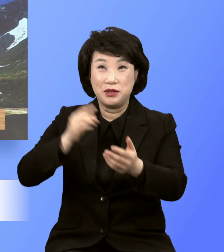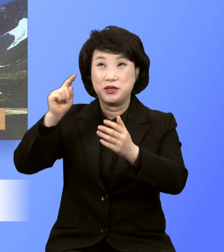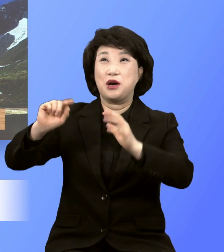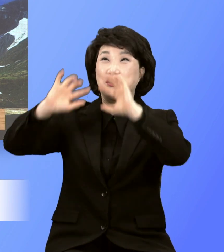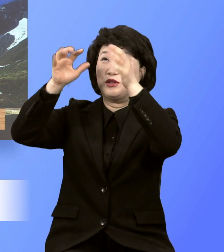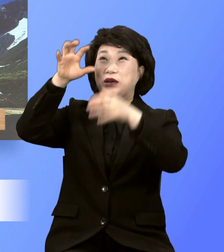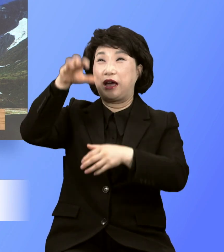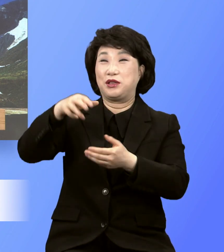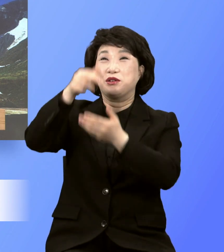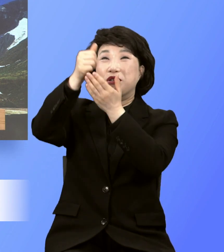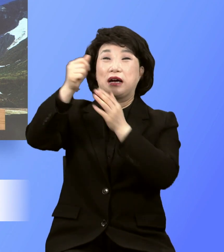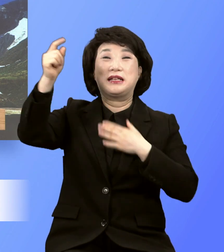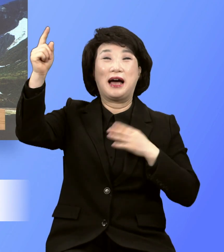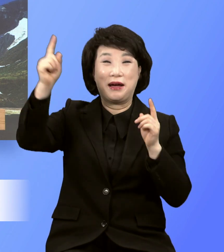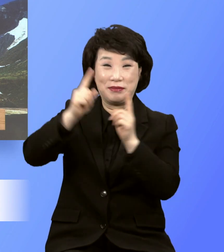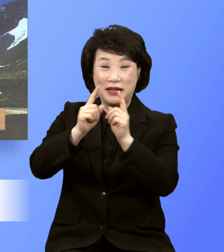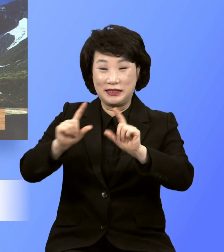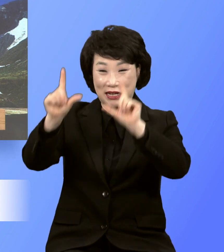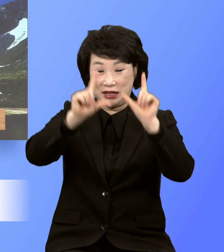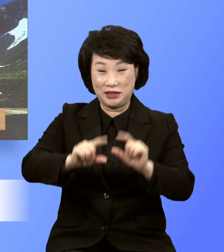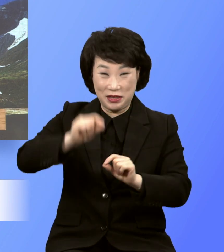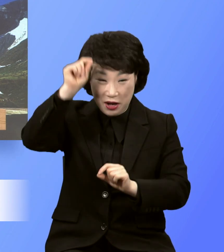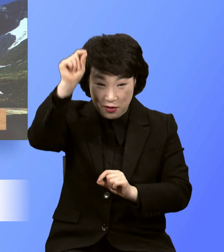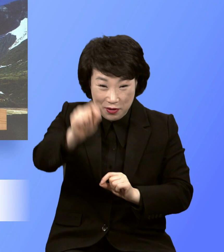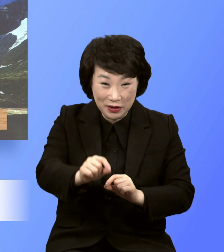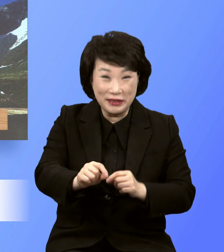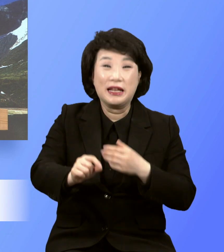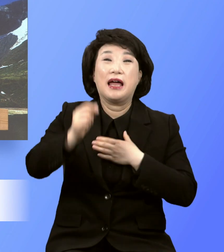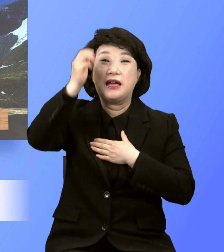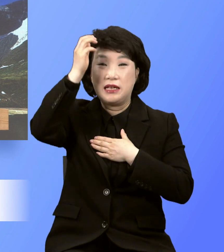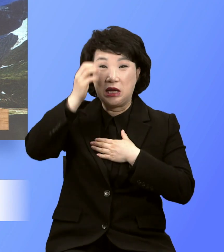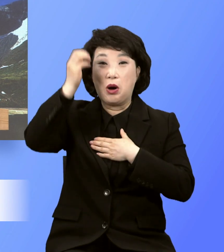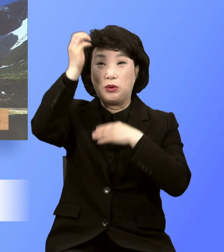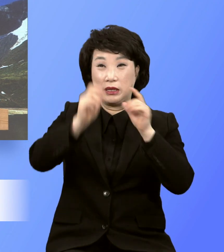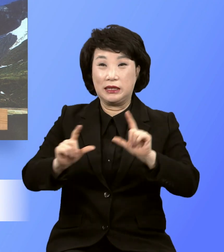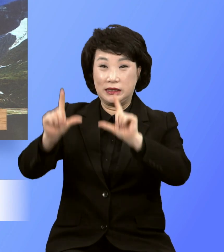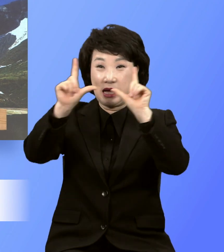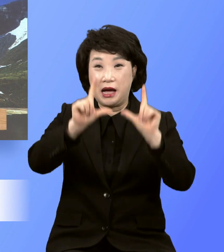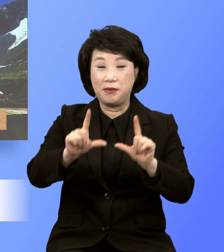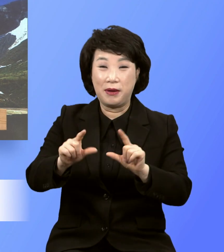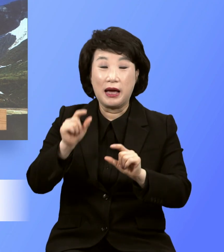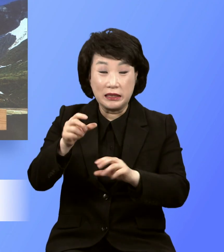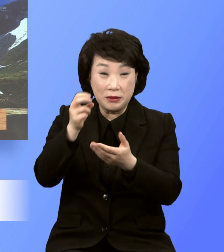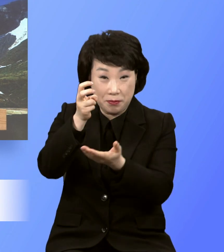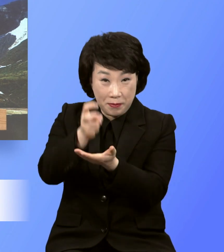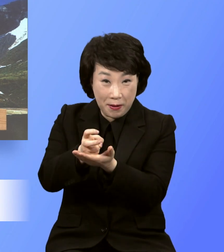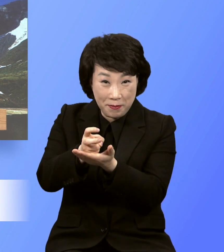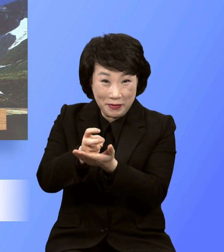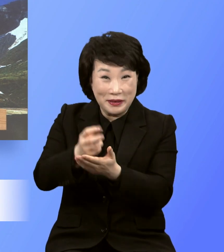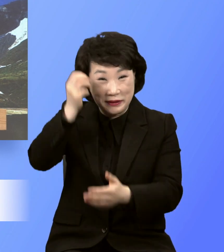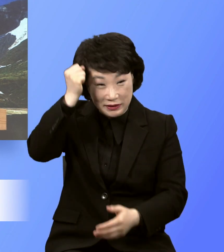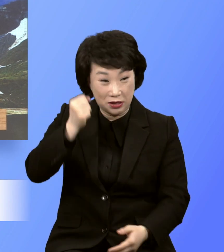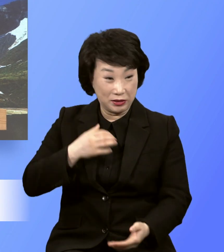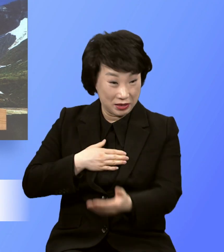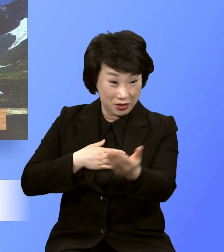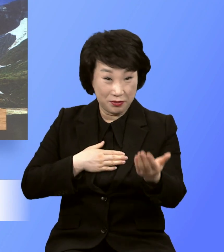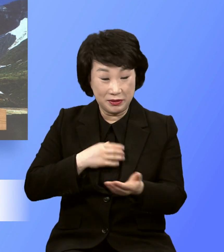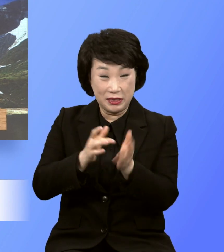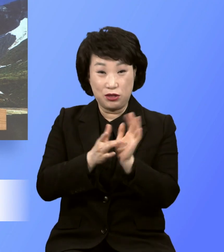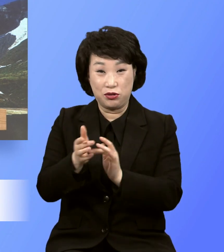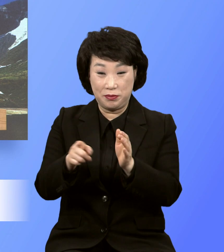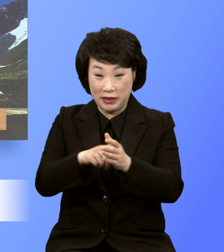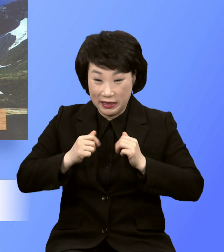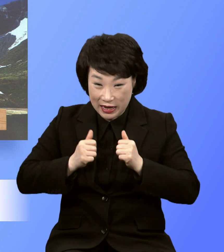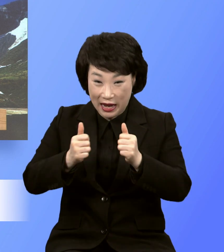천국에서 주와 함께 영원히 사는 내 영혼의 삶의 근본적인 원칙을 세워 예수 잘